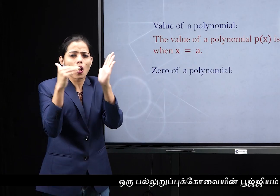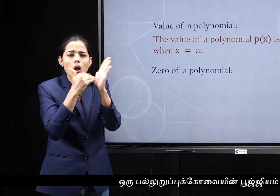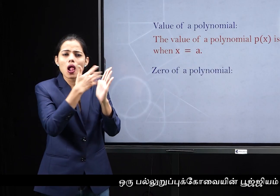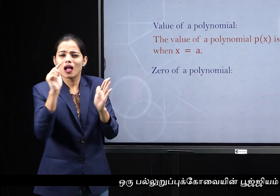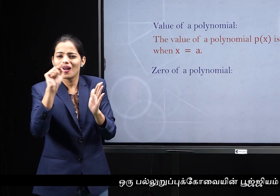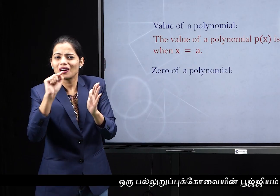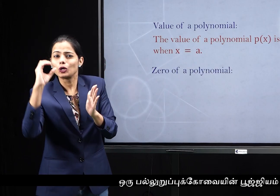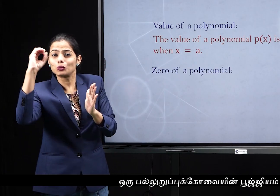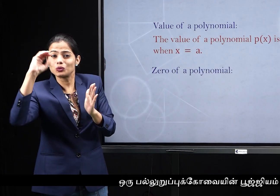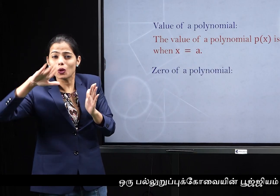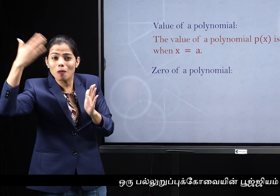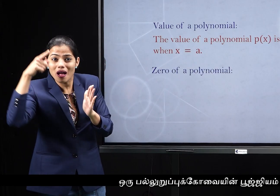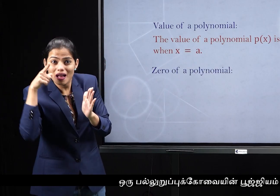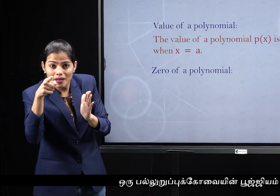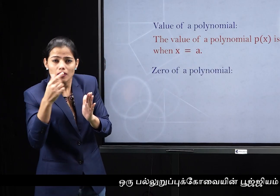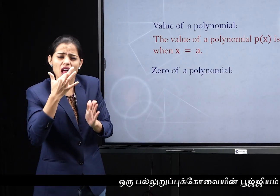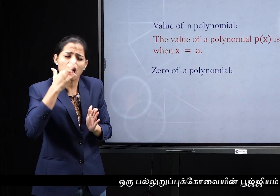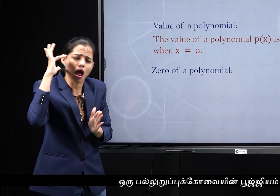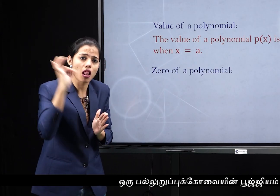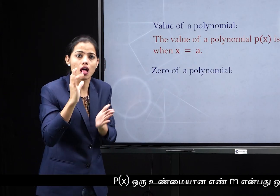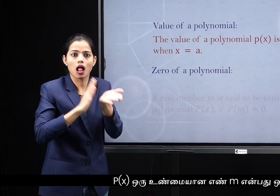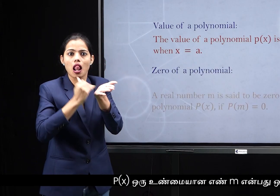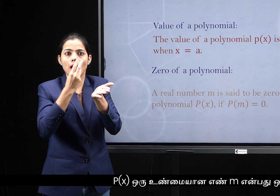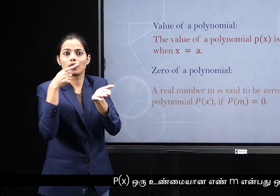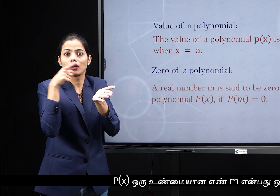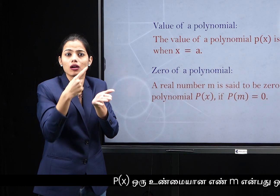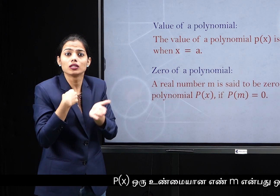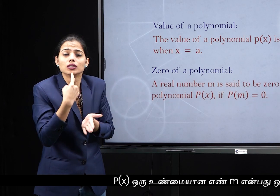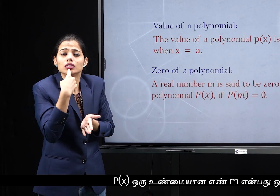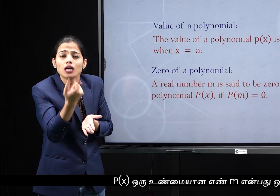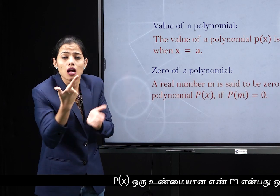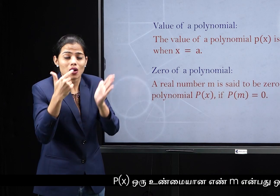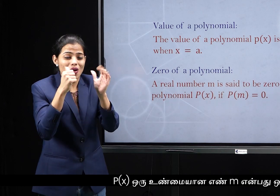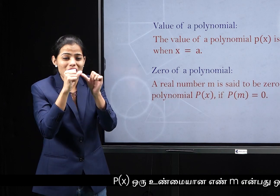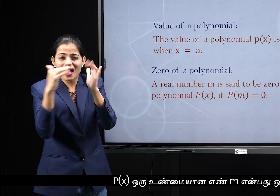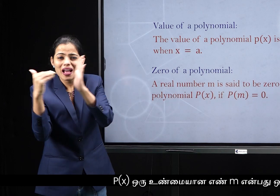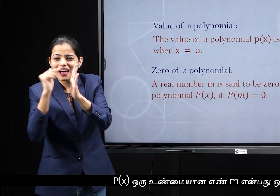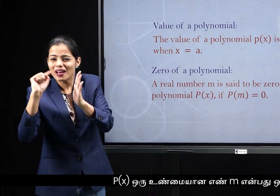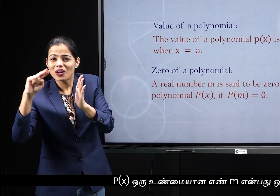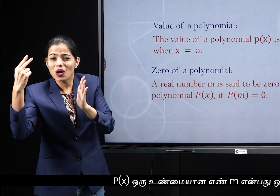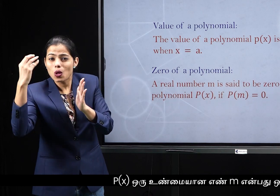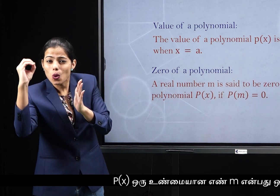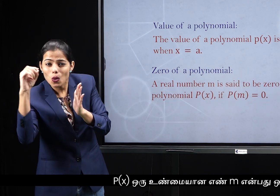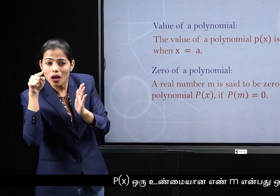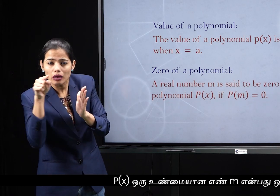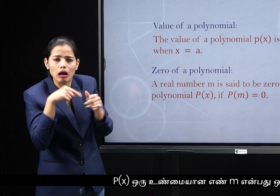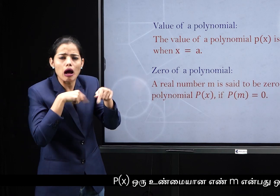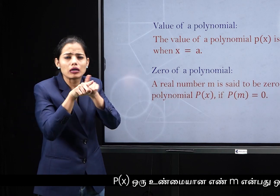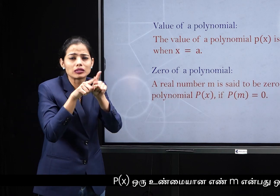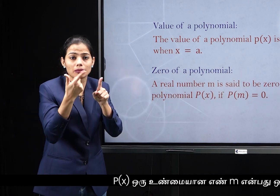ஒரு பல்லுறுப்புக்கோவையின் பூஜ்ஜியம். p வட்ட அடைப்புக்குறிக்குள் x ஒரு உண்மையான எண் m என்பது